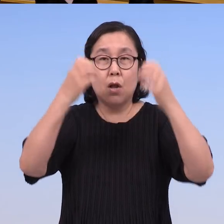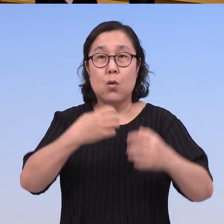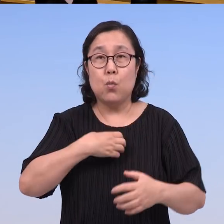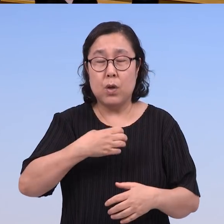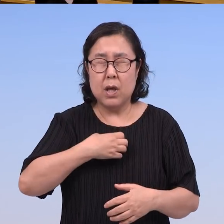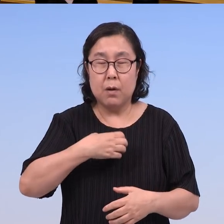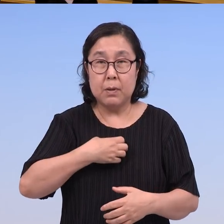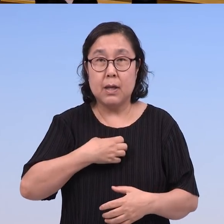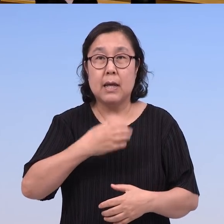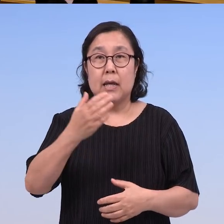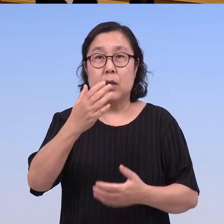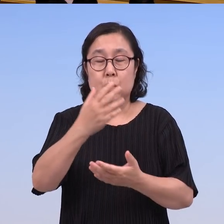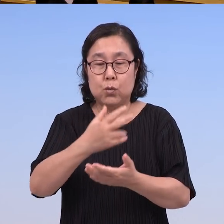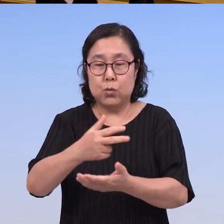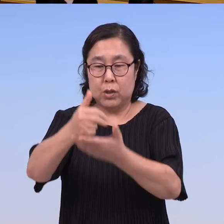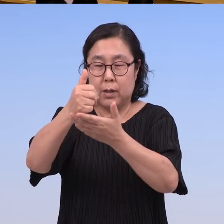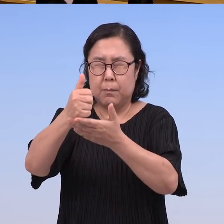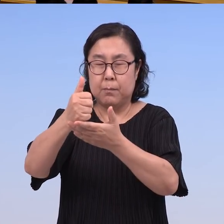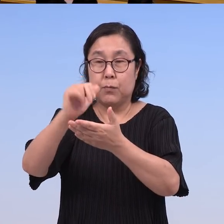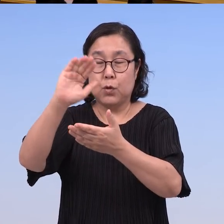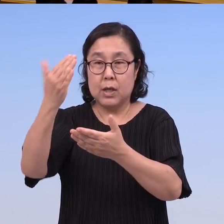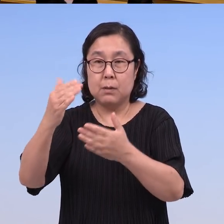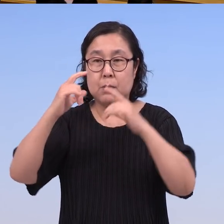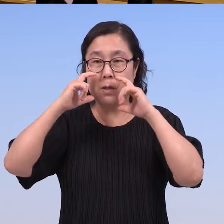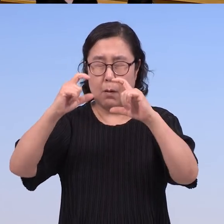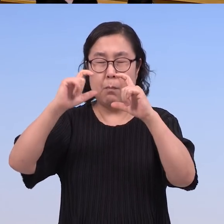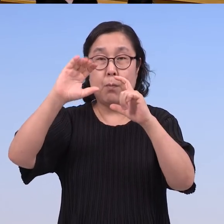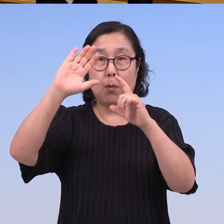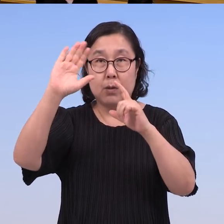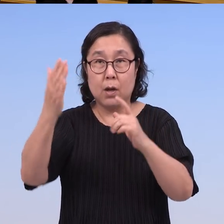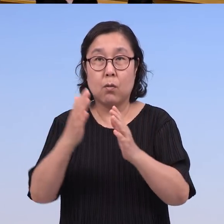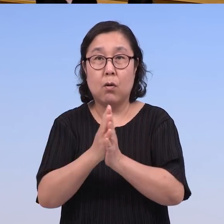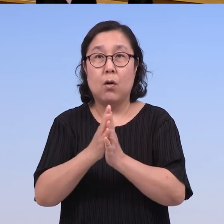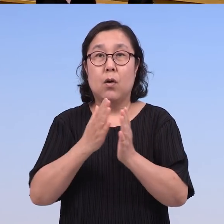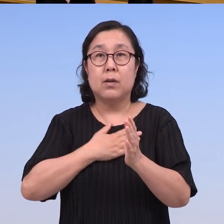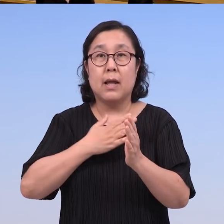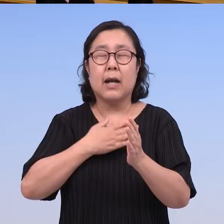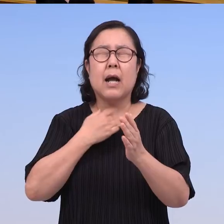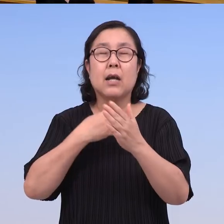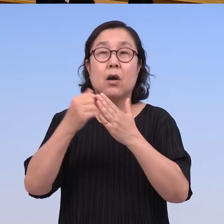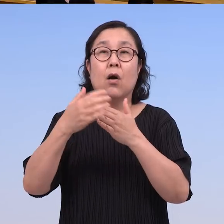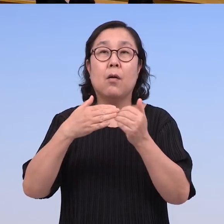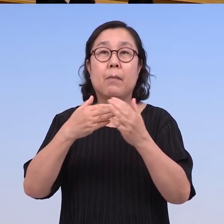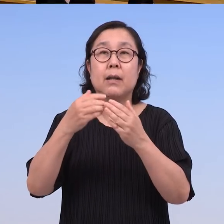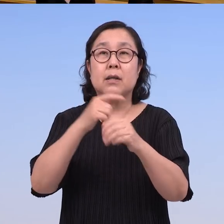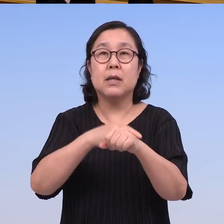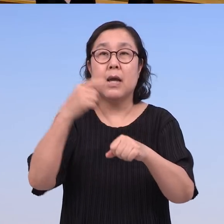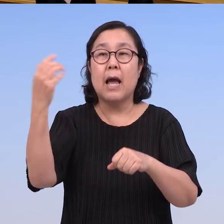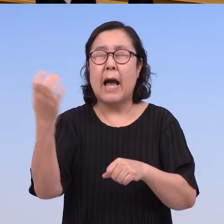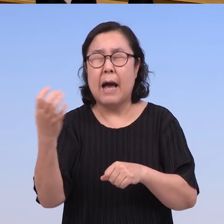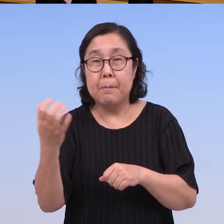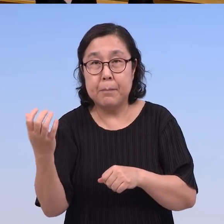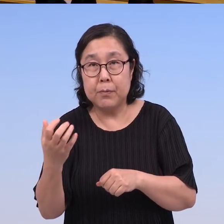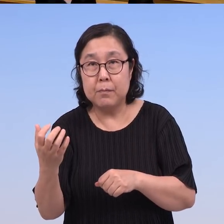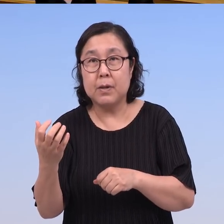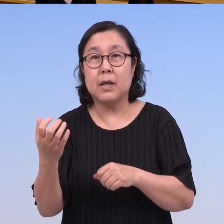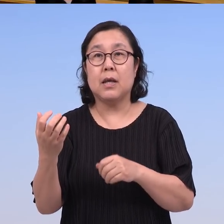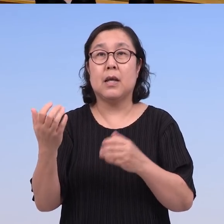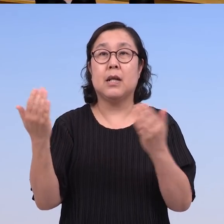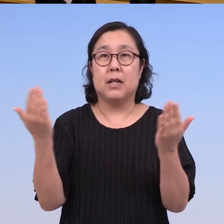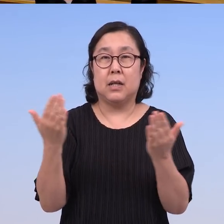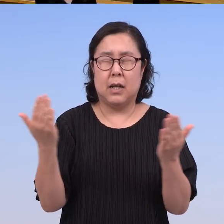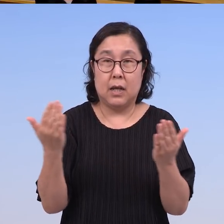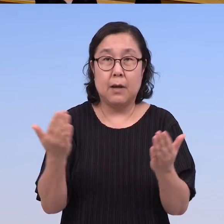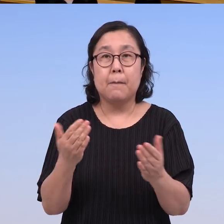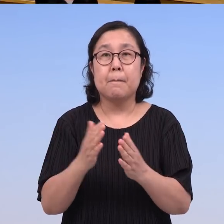이 위기가 오히려 주님의 주님 되심이 선포되고, 이 내가 겪는 이 아픈, 이 가슴 아픈